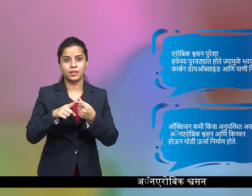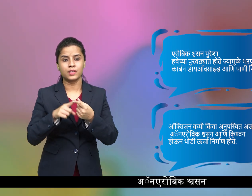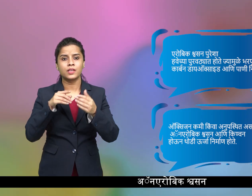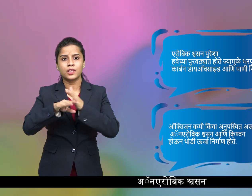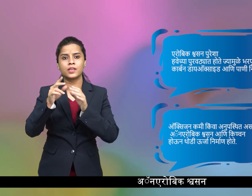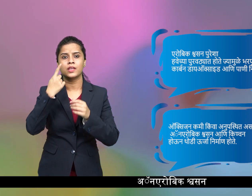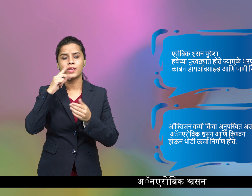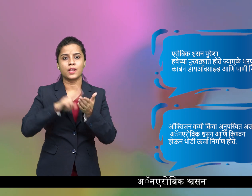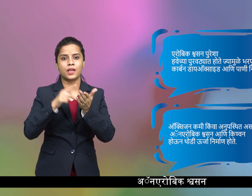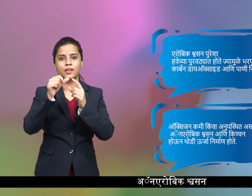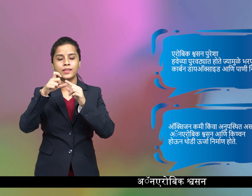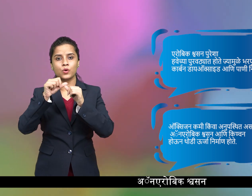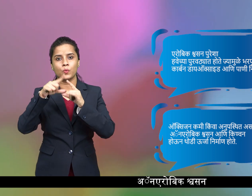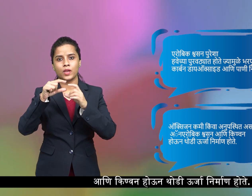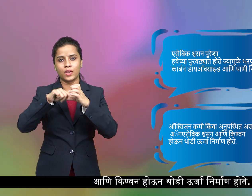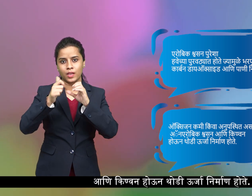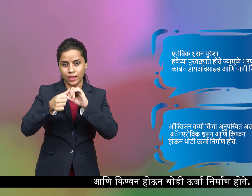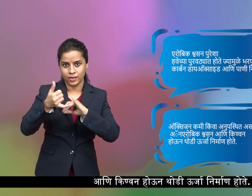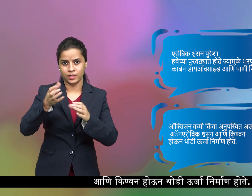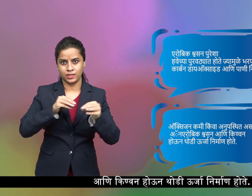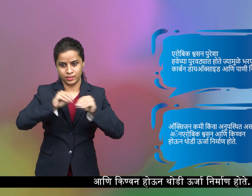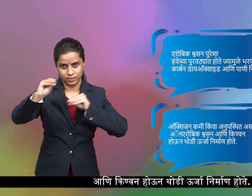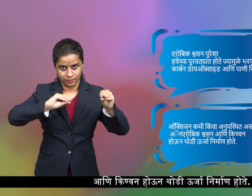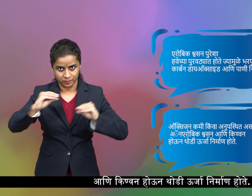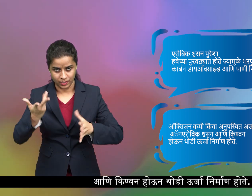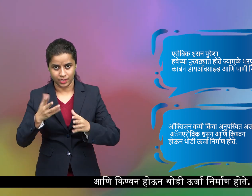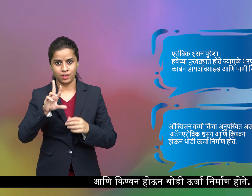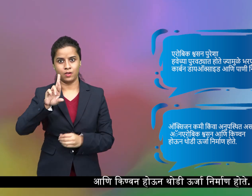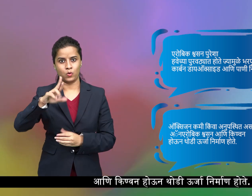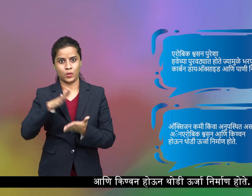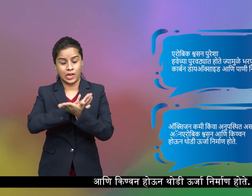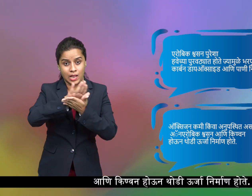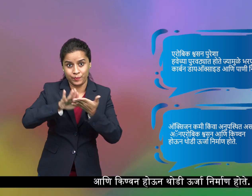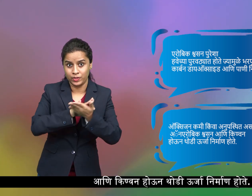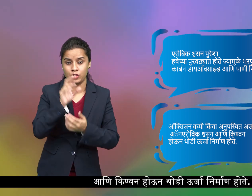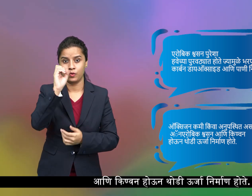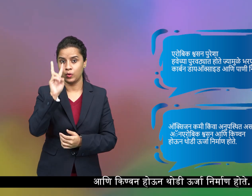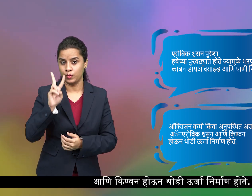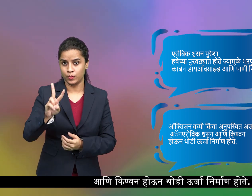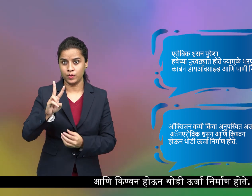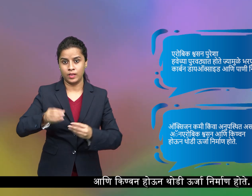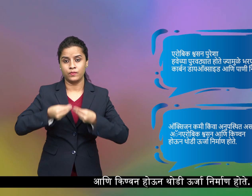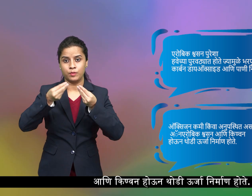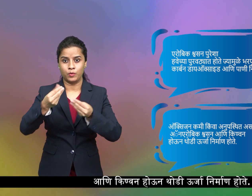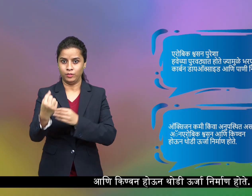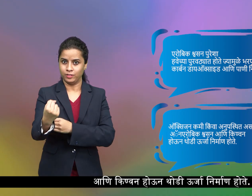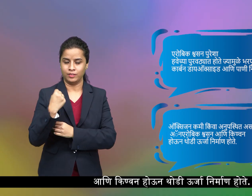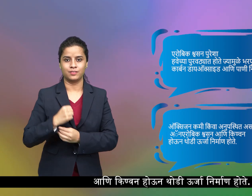एनारोबिक श्वसन आणि किण्वण होऊन थोडी ऊर्जा निर्माण होते.